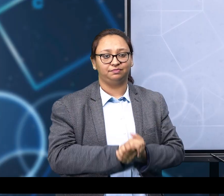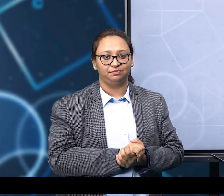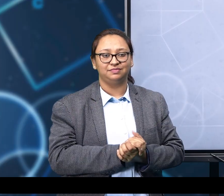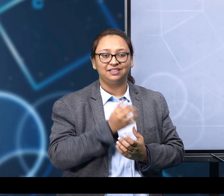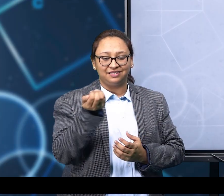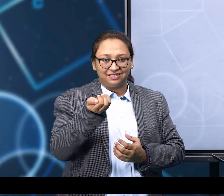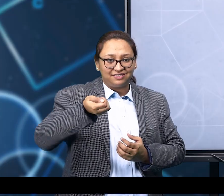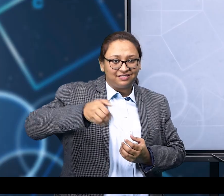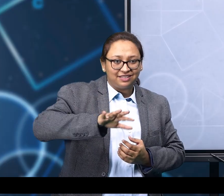घन,